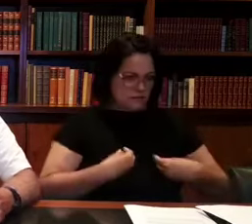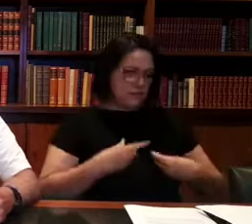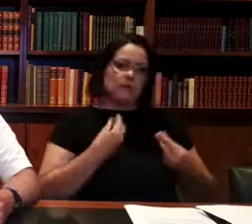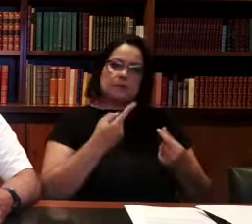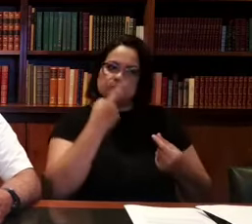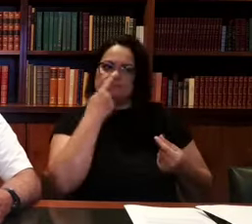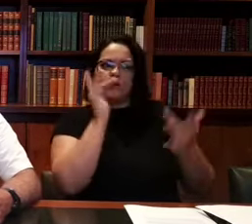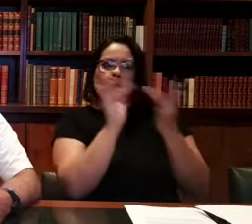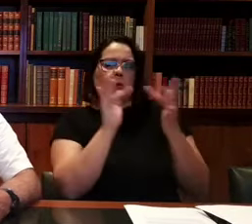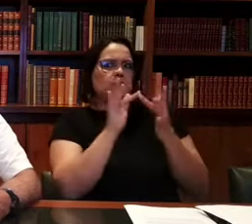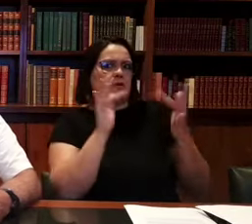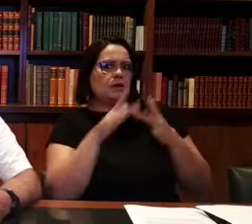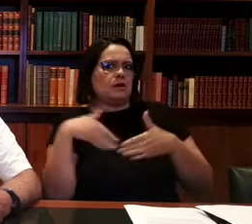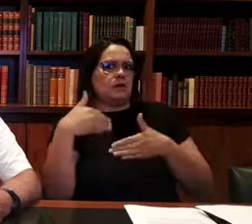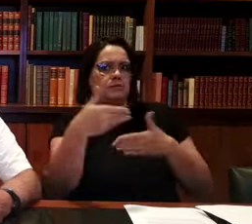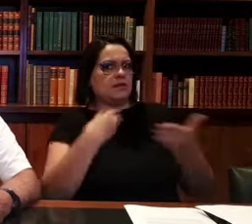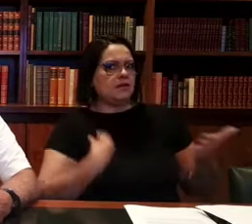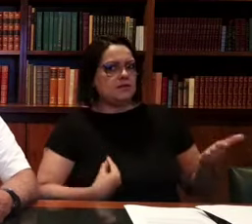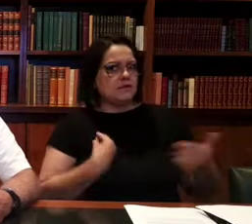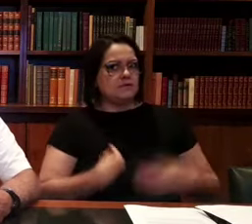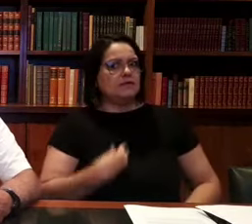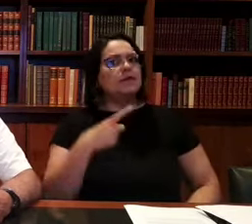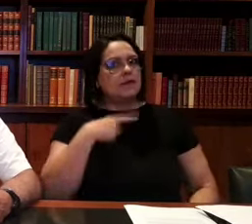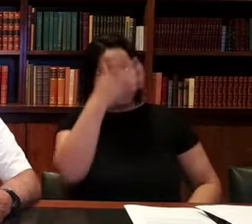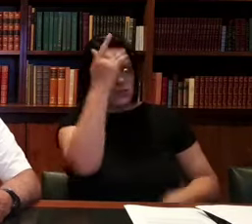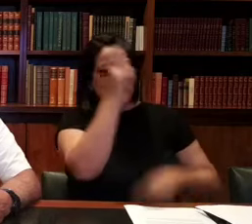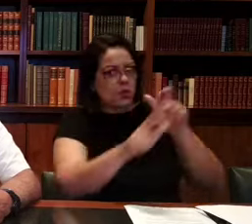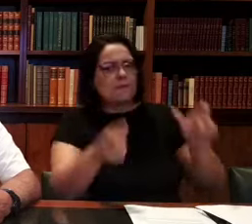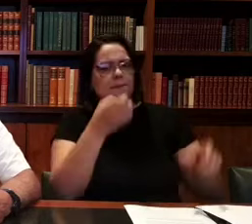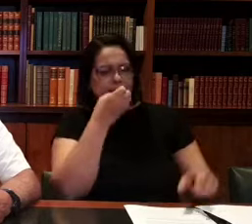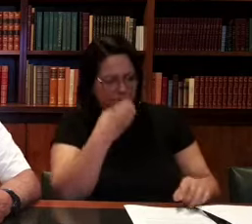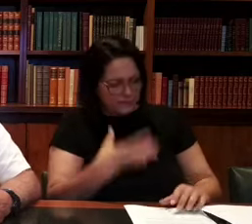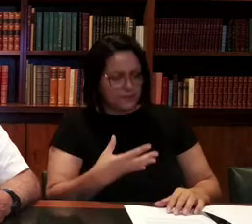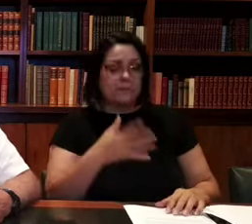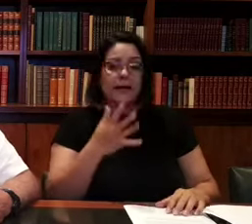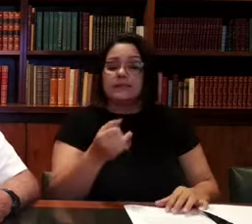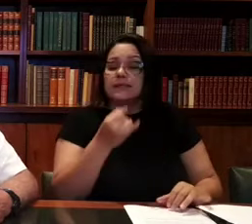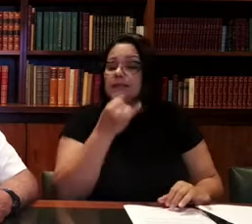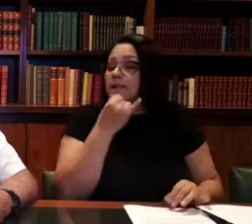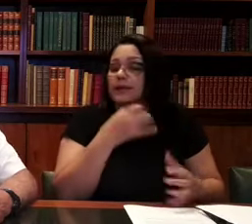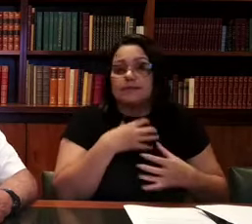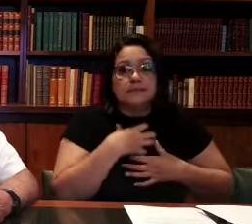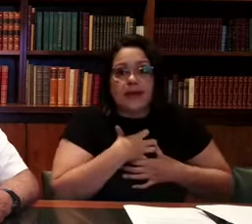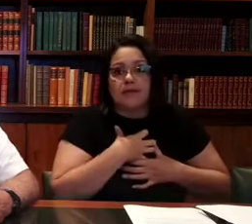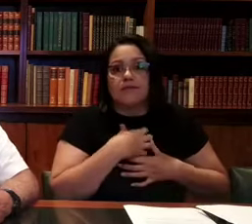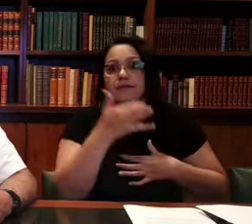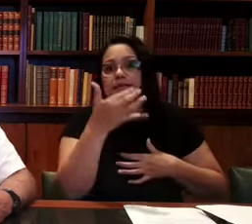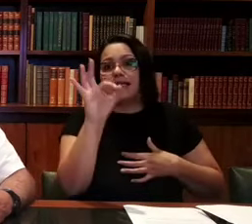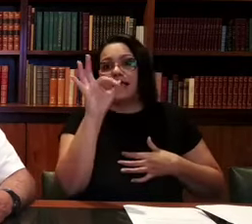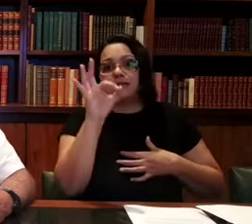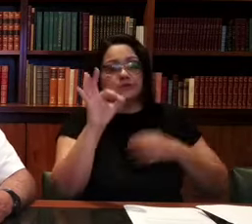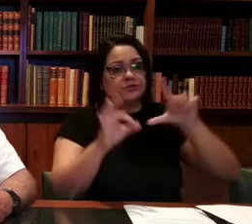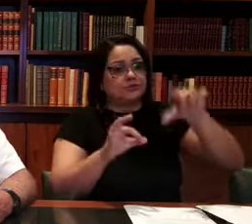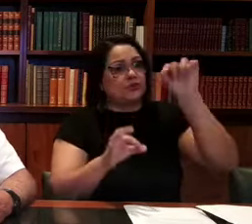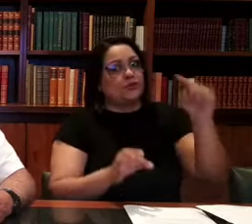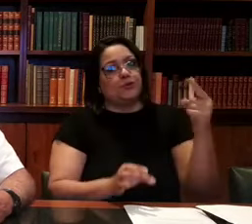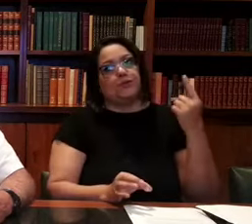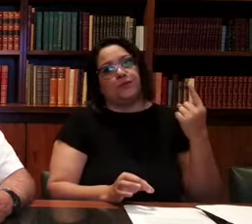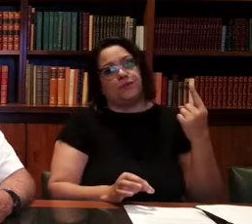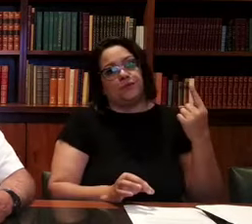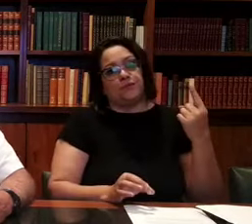ter um contato mais comigo o nome do tempo tá eu vou as pessoas indicando agora quero lamentar já né das 10 e escolhe uma